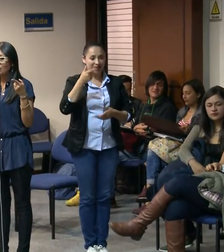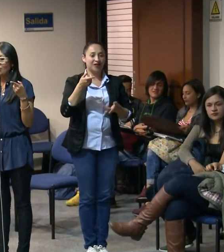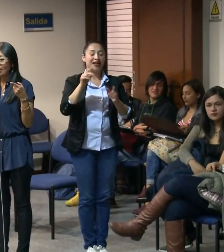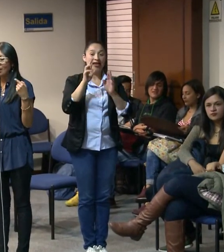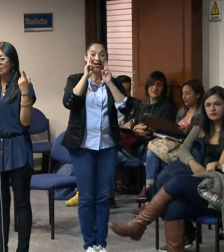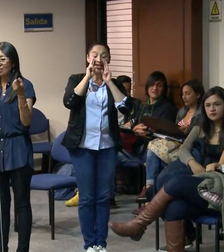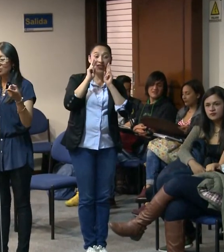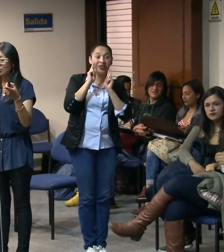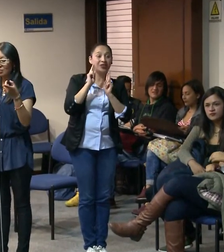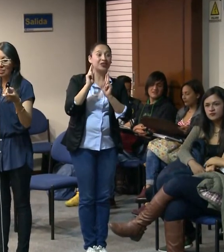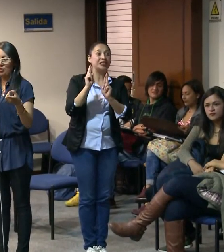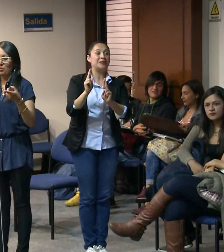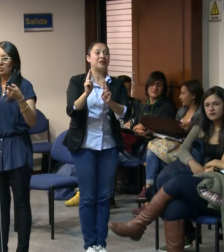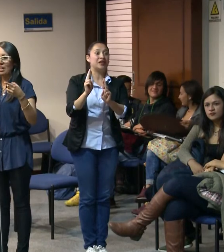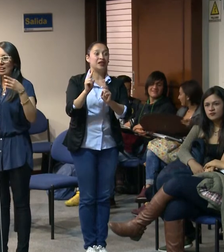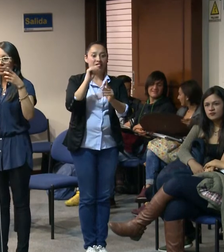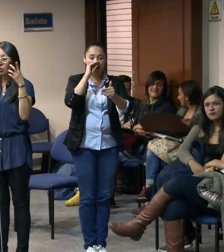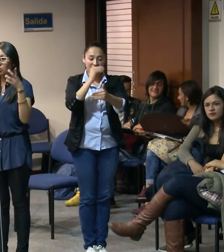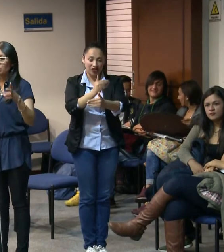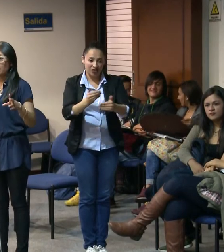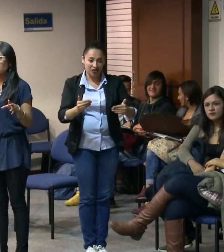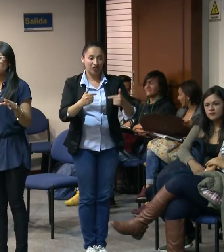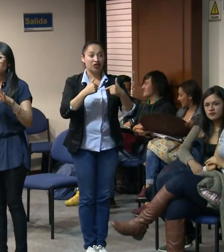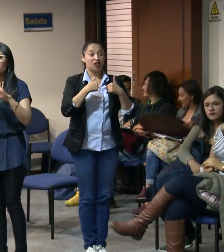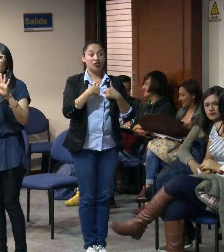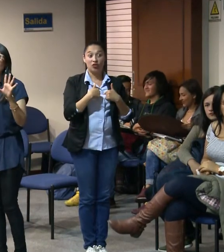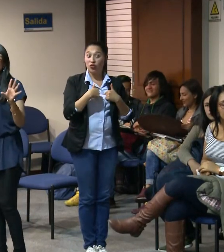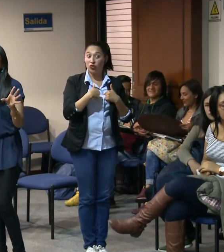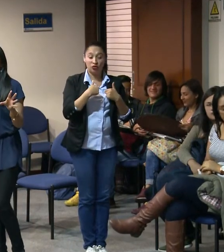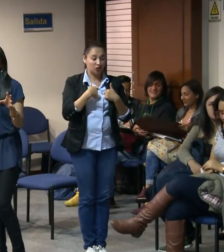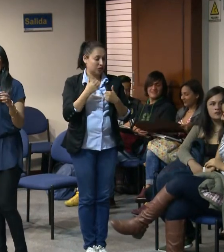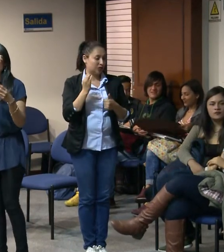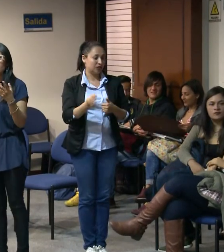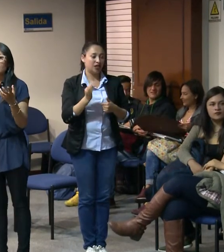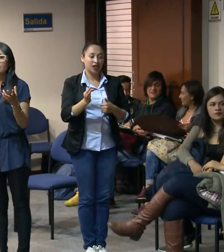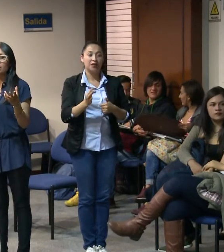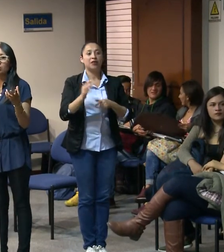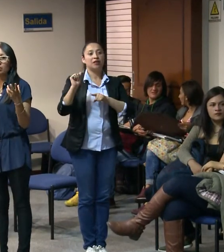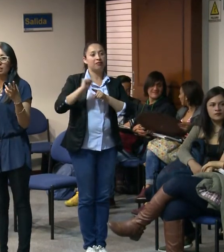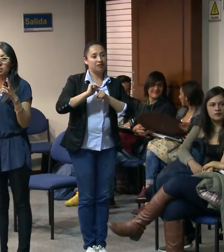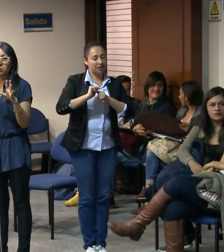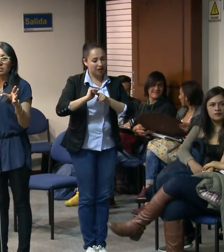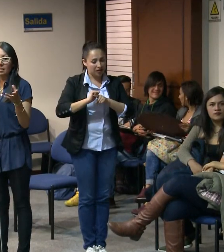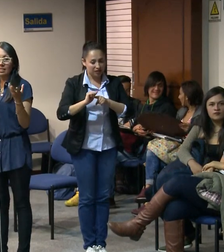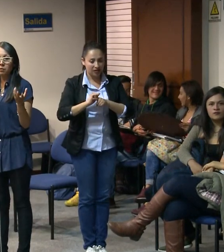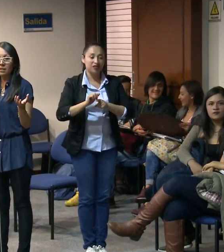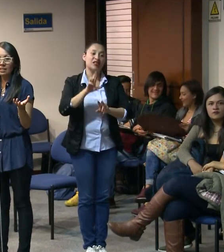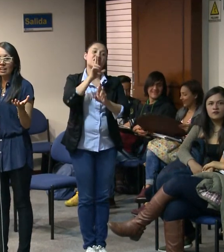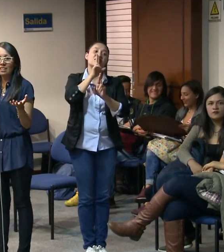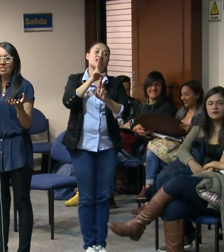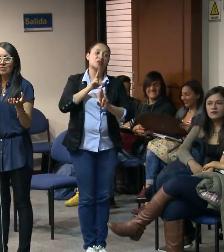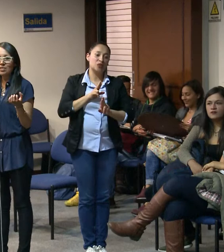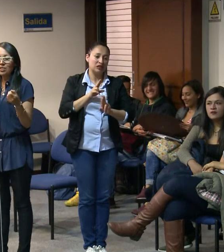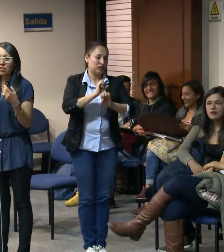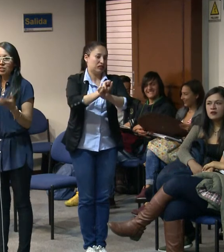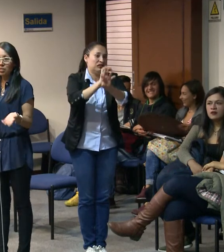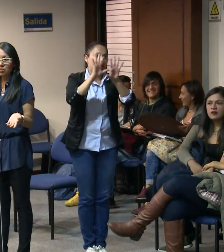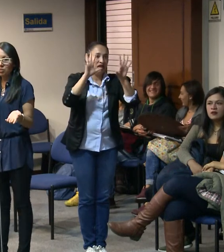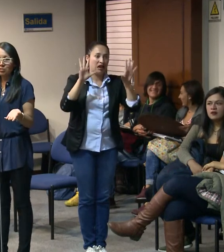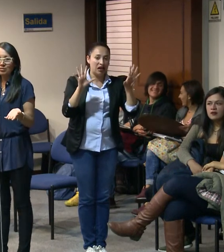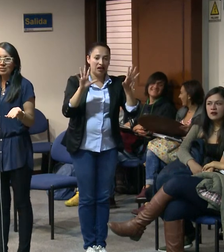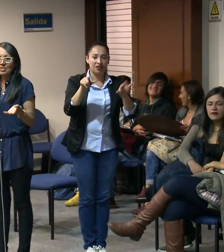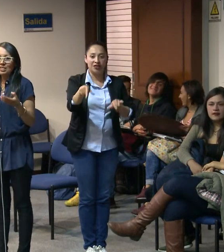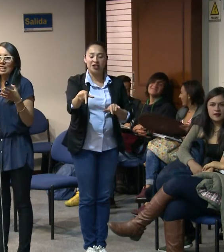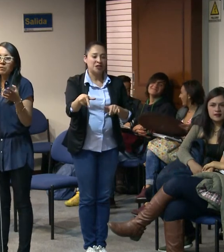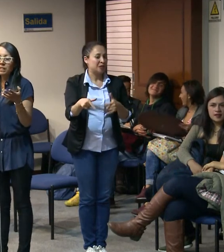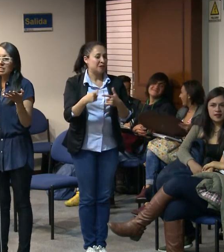reconocimiento hacia los niños. O sea, yo siempre estuve en unas prácticas en donde las respuestas eran bien claras, con ellos